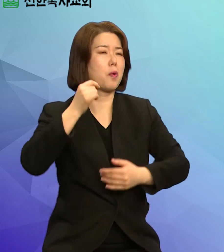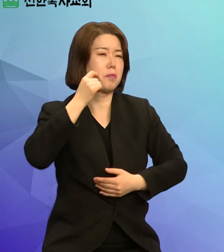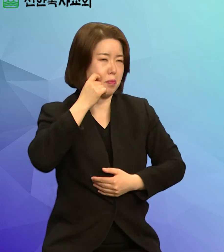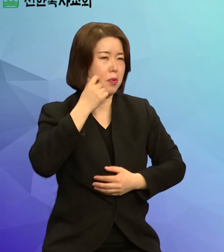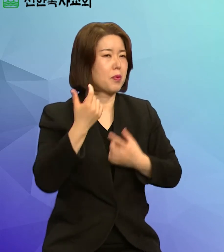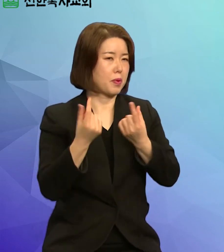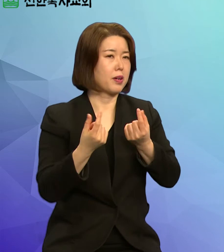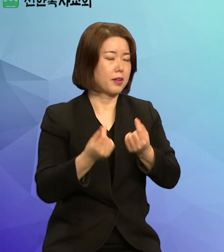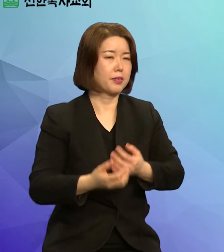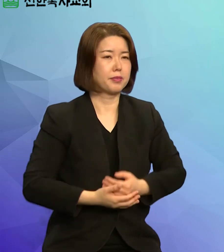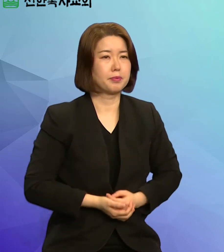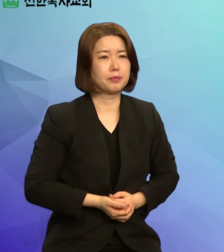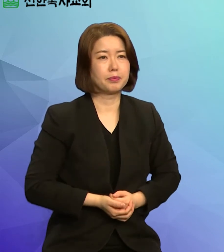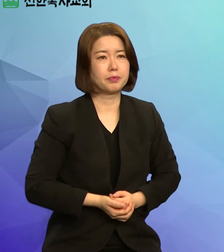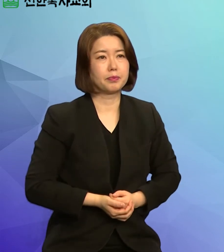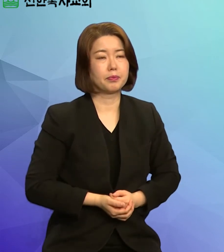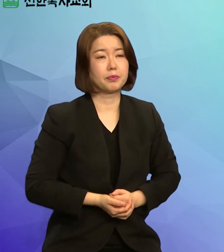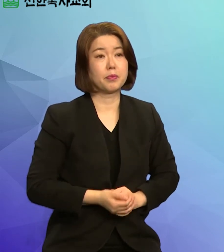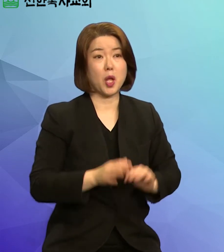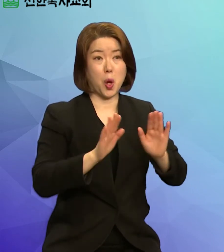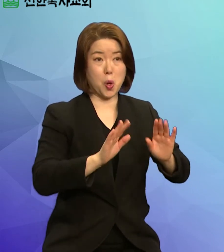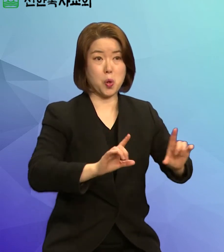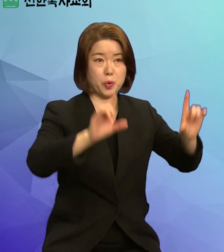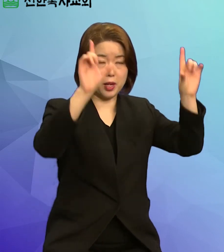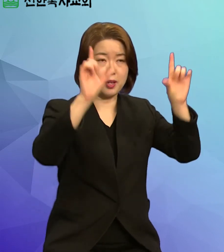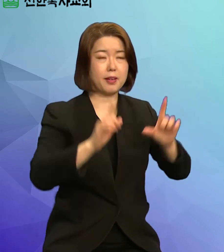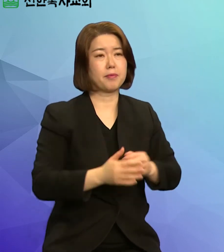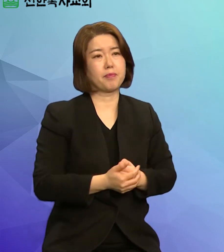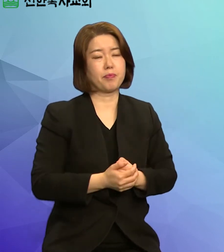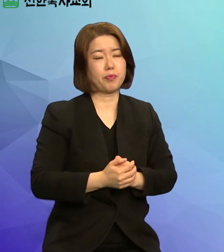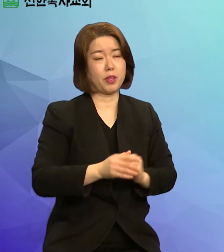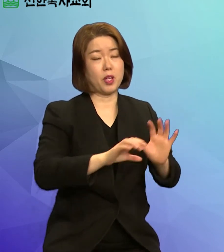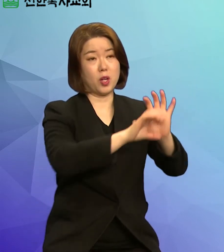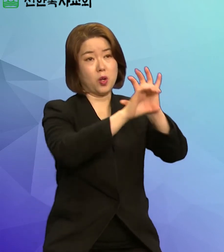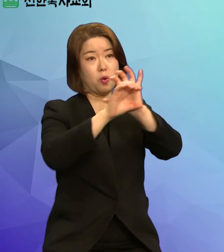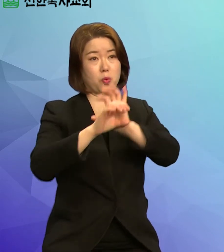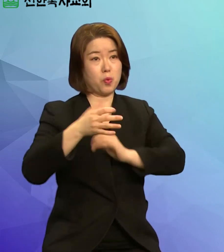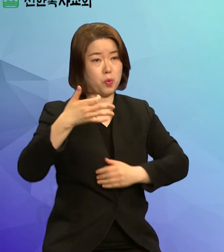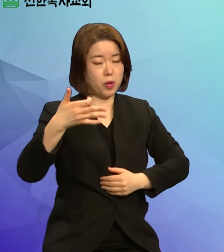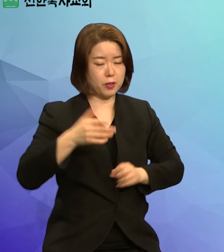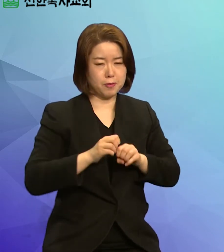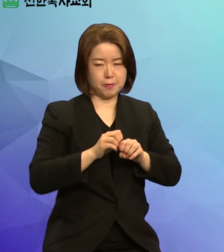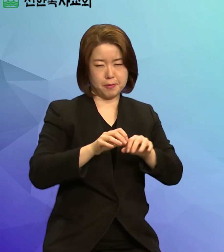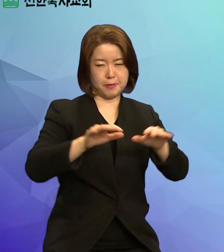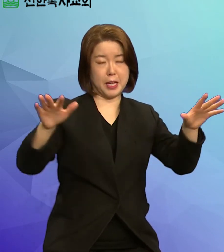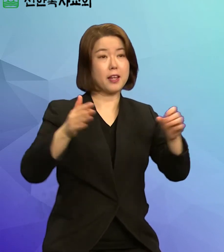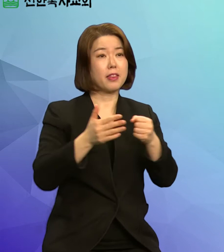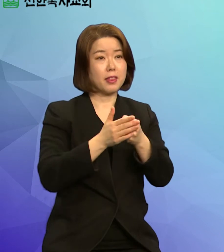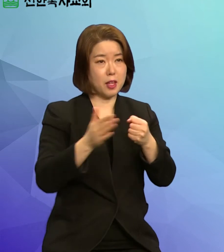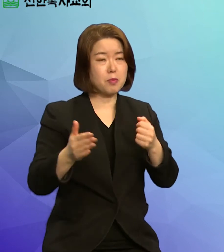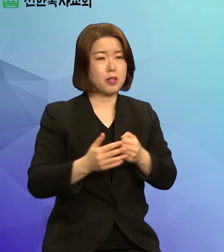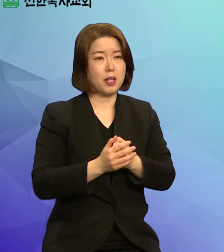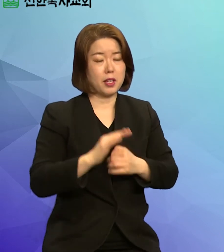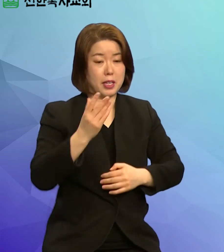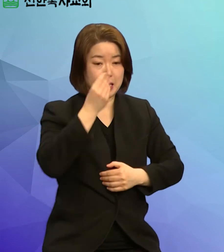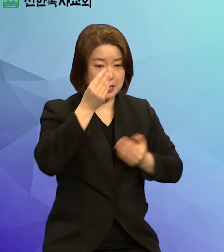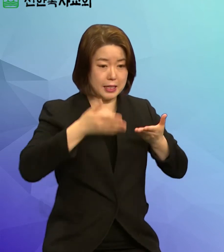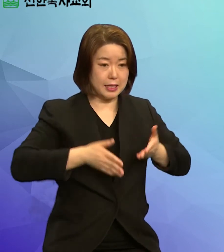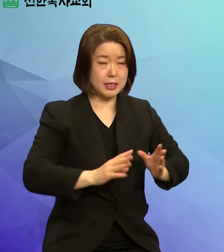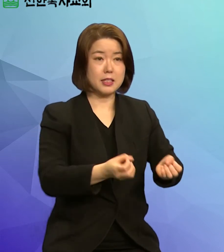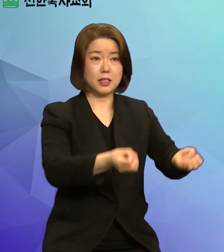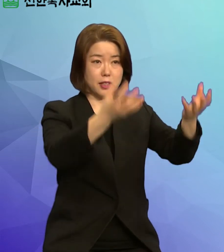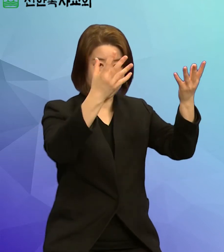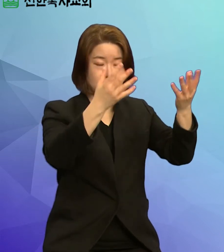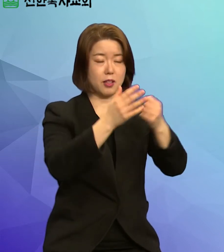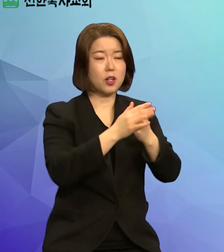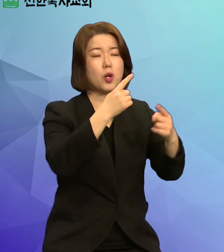못하는 겁니다. 올해 코로나19 확산 때문에 성탄절 교회